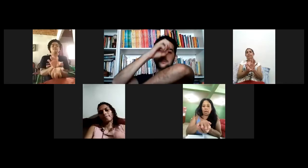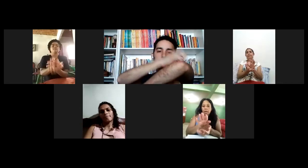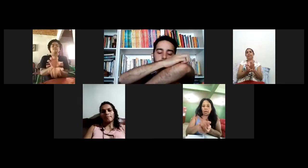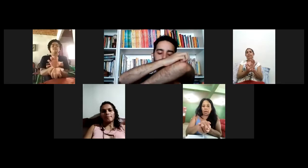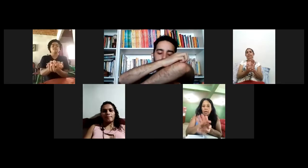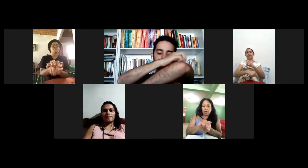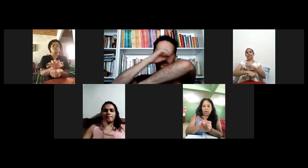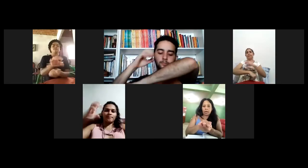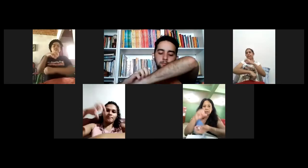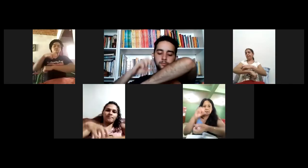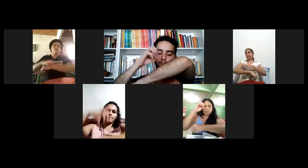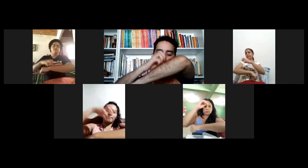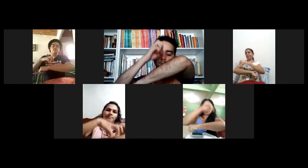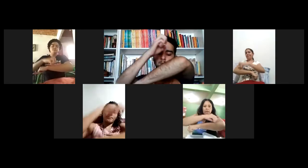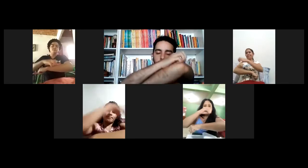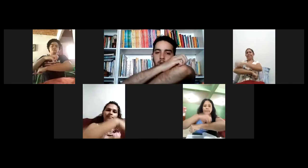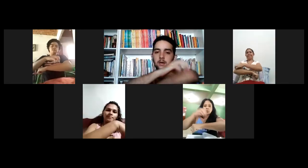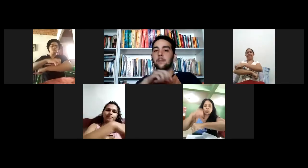sapo,